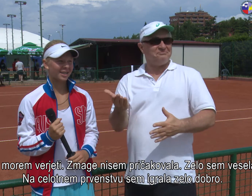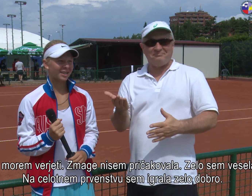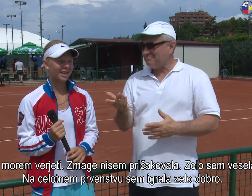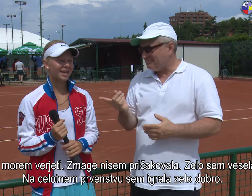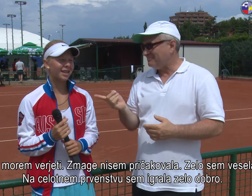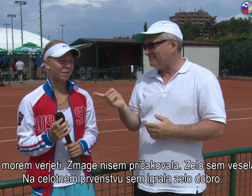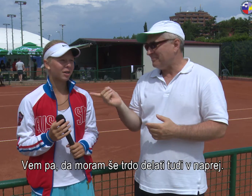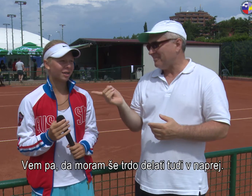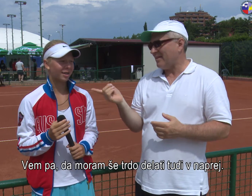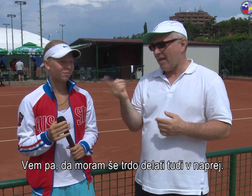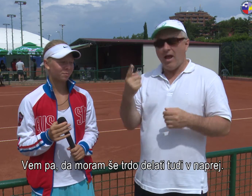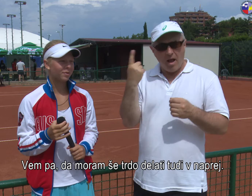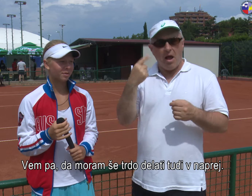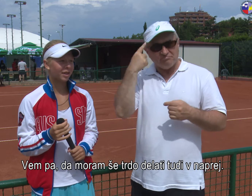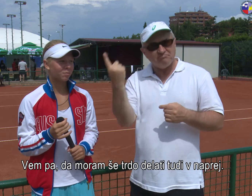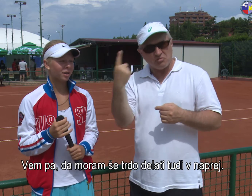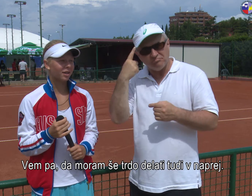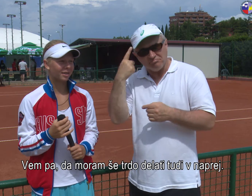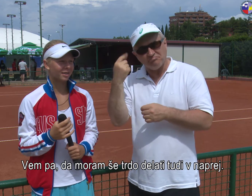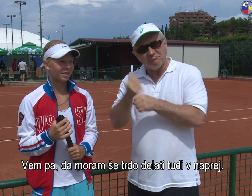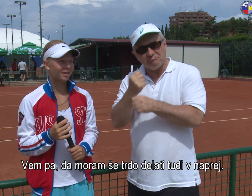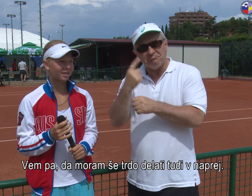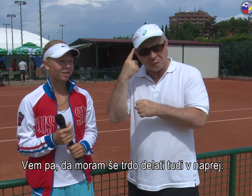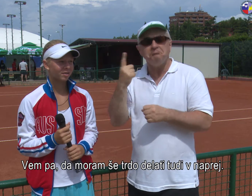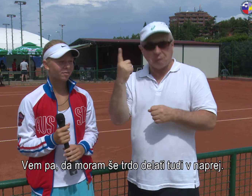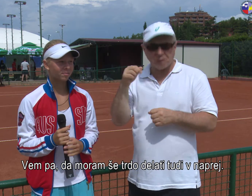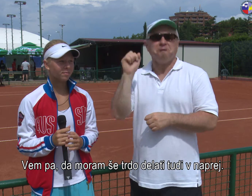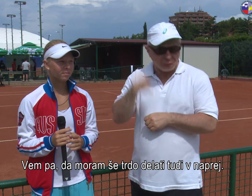Я знала, я смогла это делать.